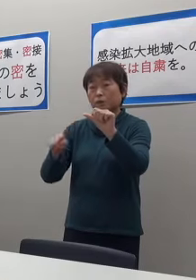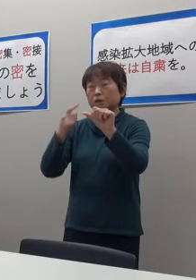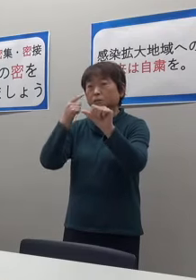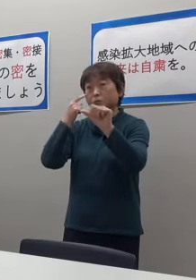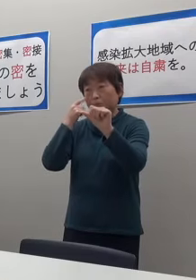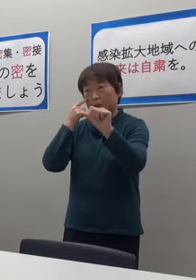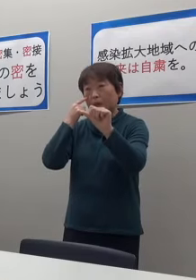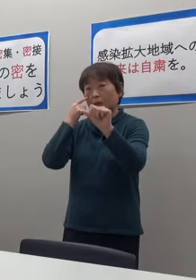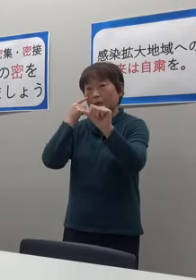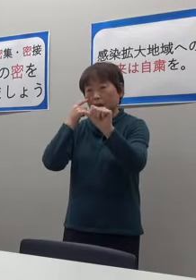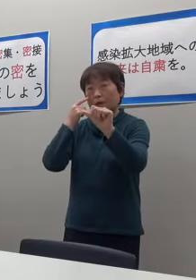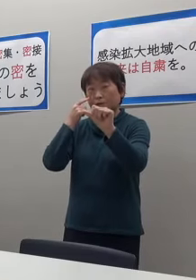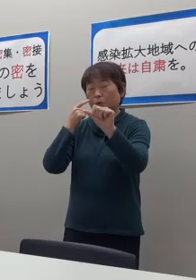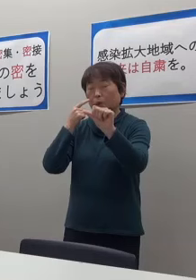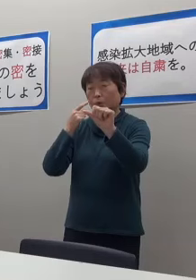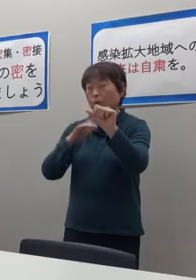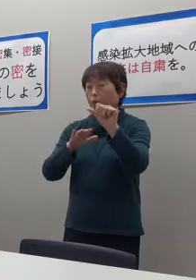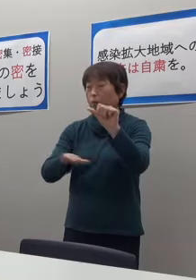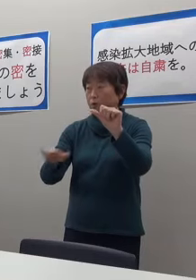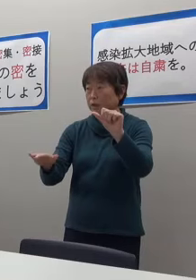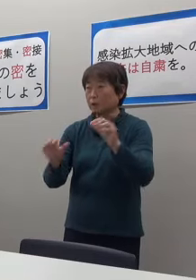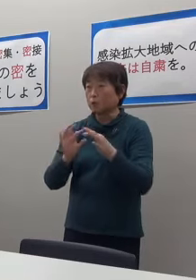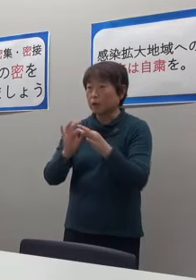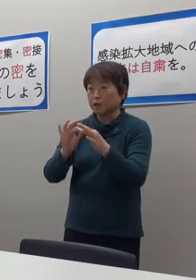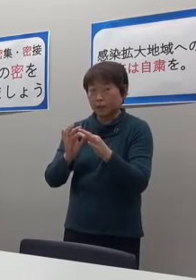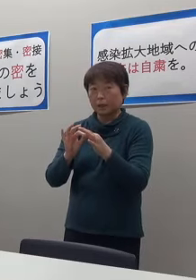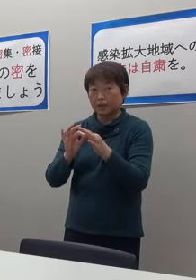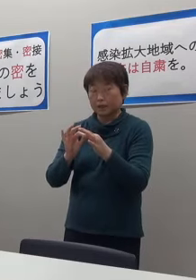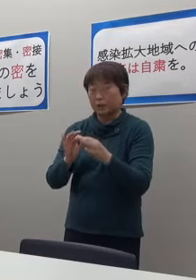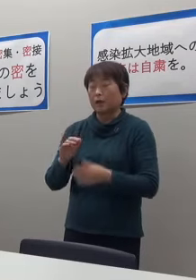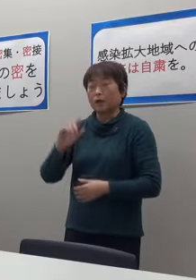の関係ですか。はい、 そうです、ご兄弟。